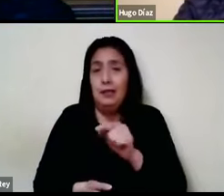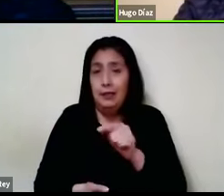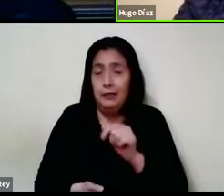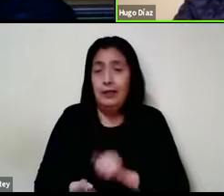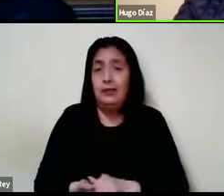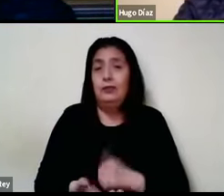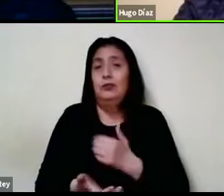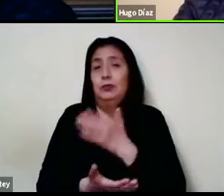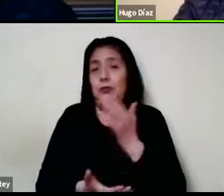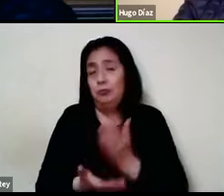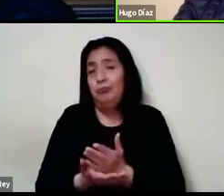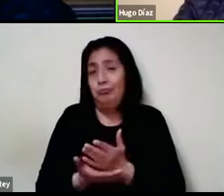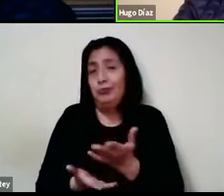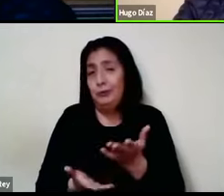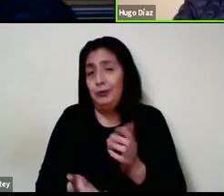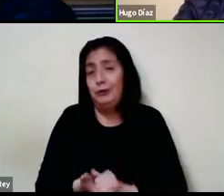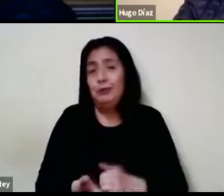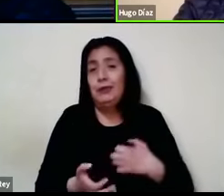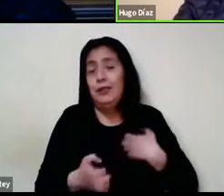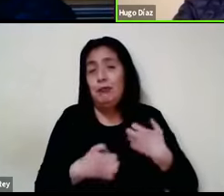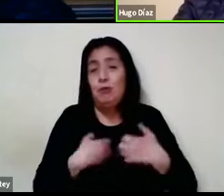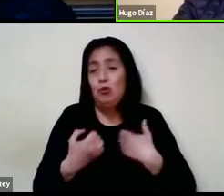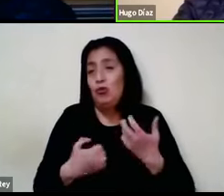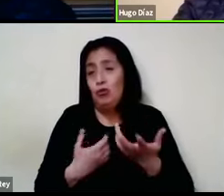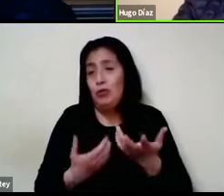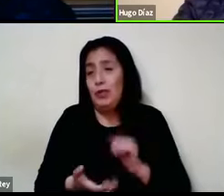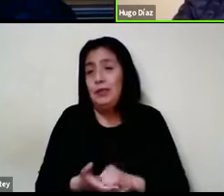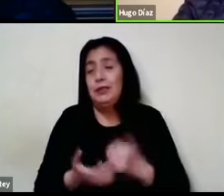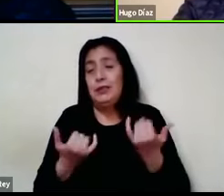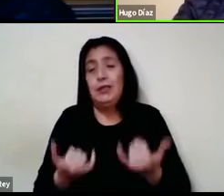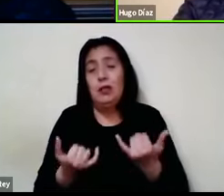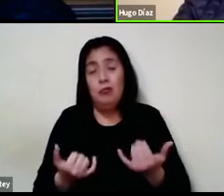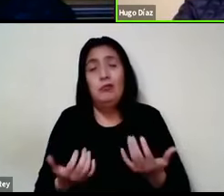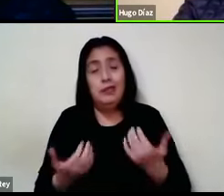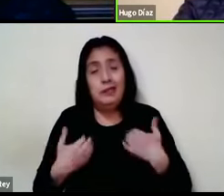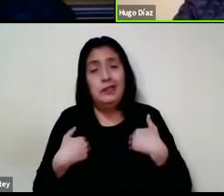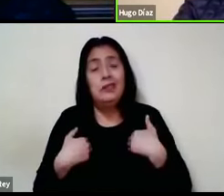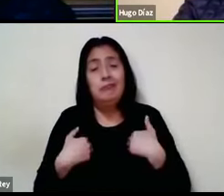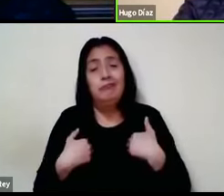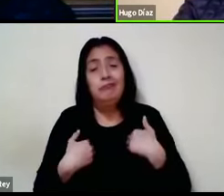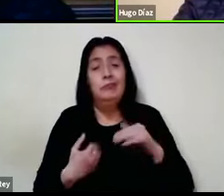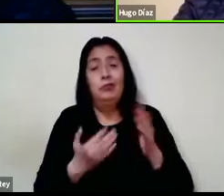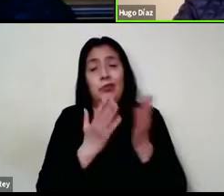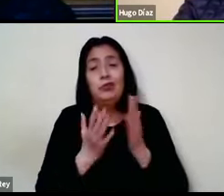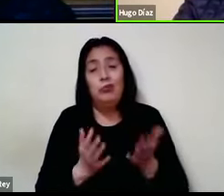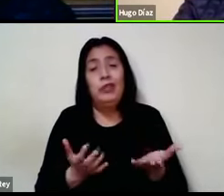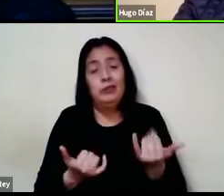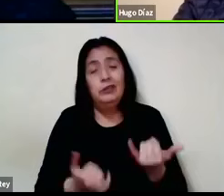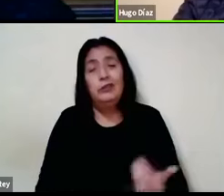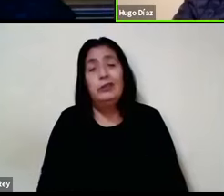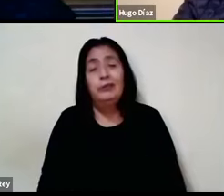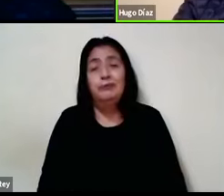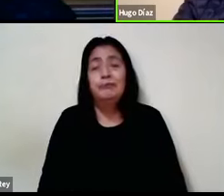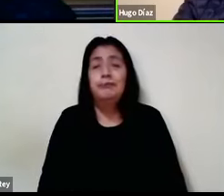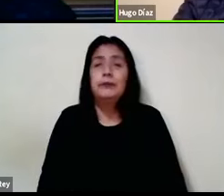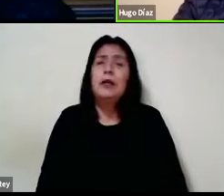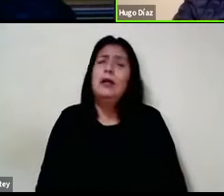esos problemas emocionales que están sufriendo los estudiantes, ¿no?